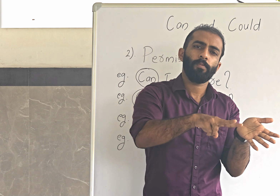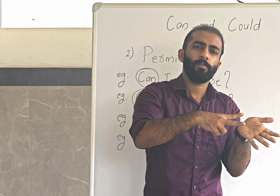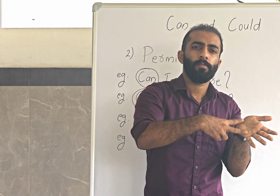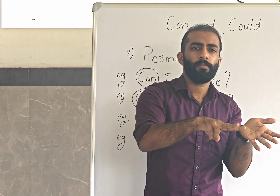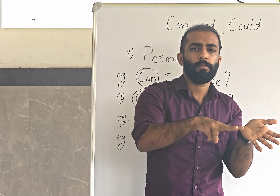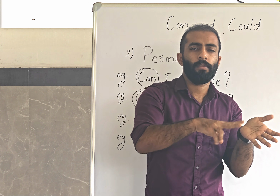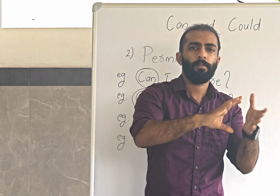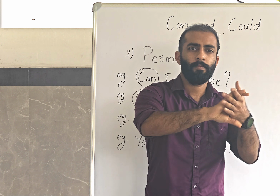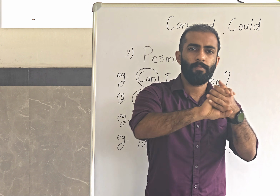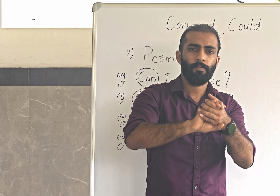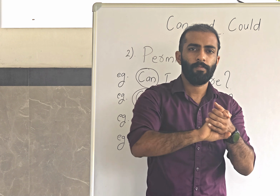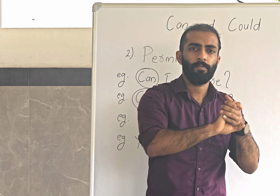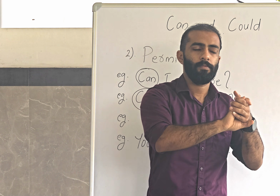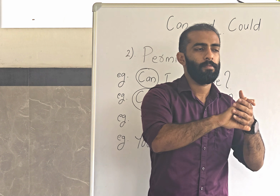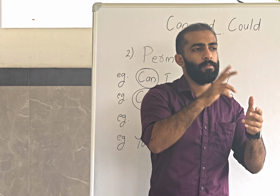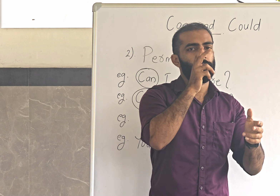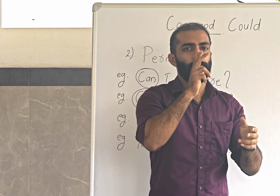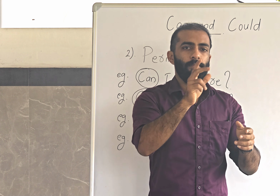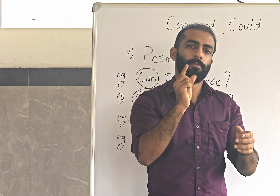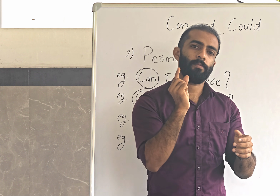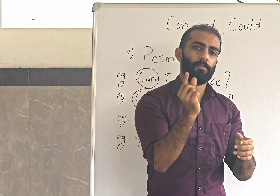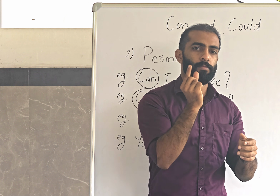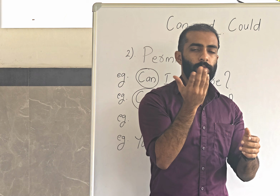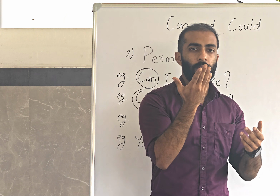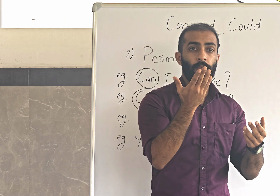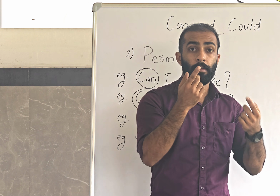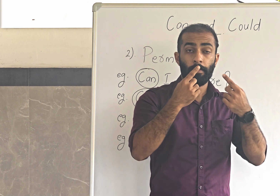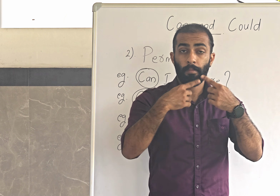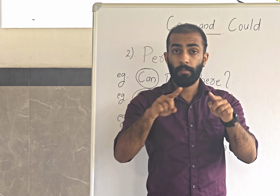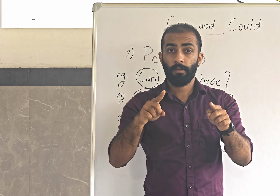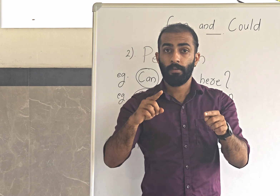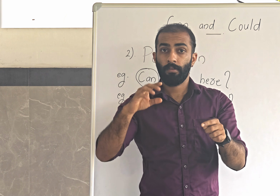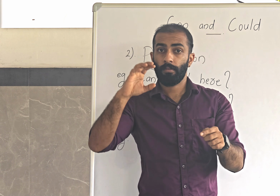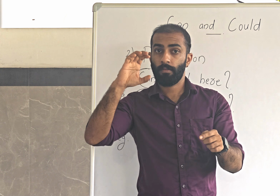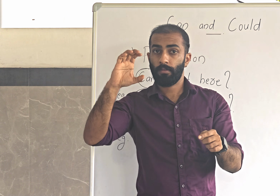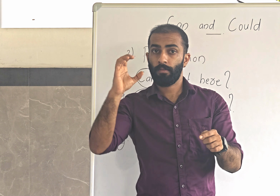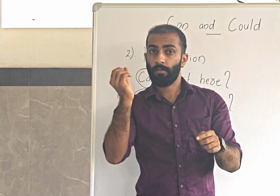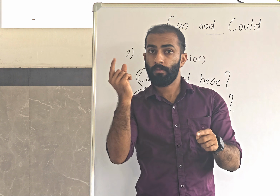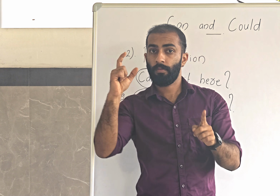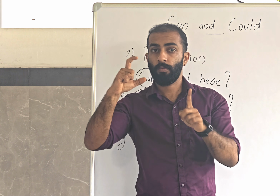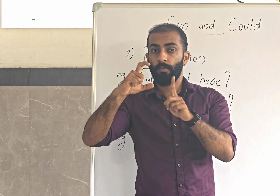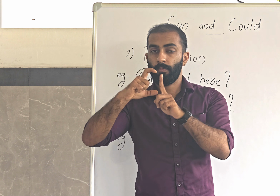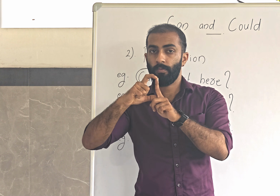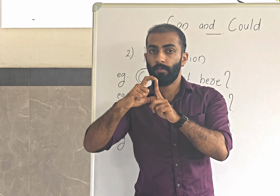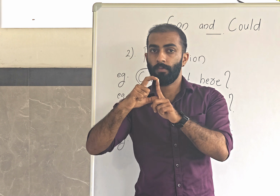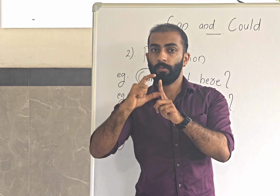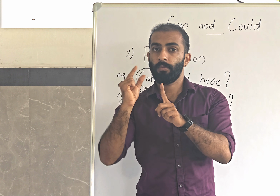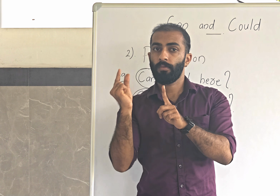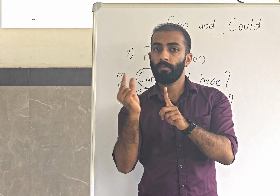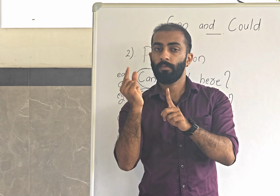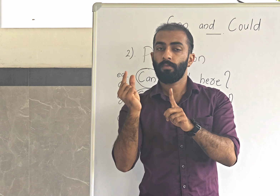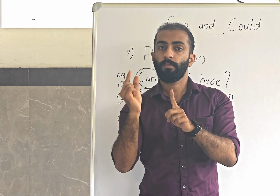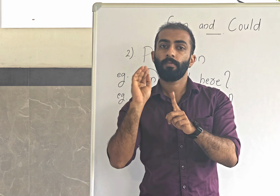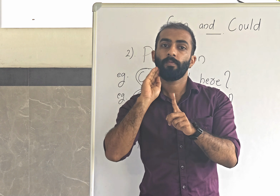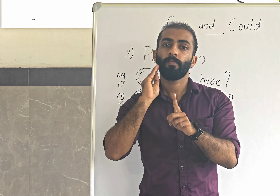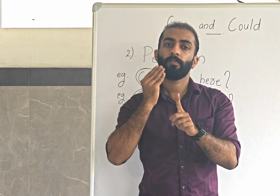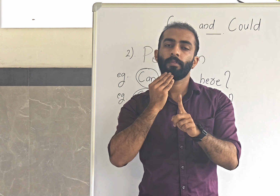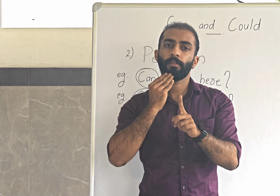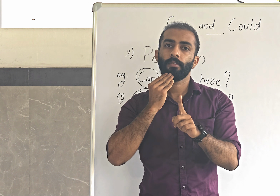വളരെ കാഷ്വലായിട്ട് അല്ലെങ്കിൽ ഇൻഫോർമൽ ആയിട്ടുള്ള സിറ്റുവേഷൻസിലൊക്കെയാണ് നമ്മൾ ഉപയോഗിക്കുന്നത്. അതേസമയം കുഡ് എന്ന് പറയുന്ന വാക്ക് കുറച്ചുകൂടെ മര്യാദ കൊടുക്കാൻ